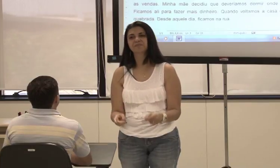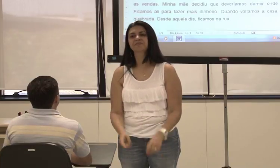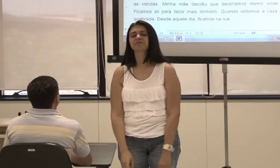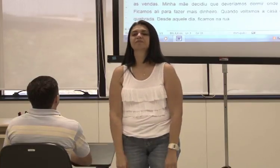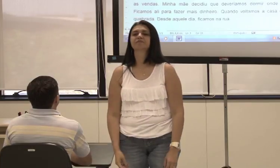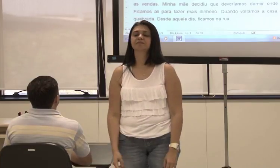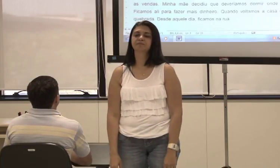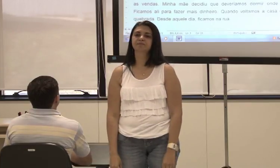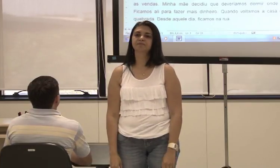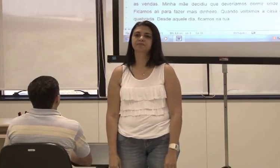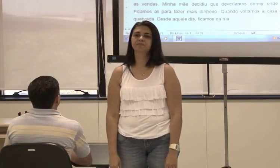Quando voltamos,